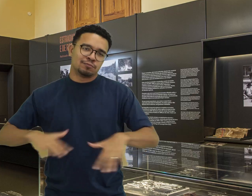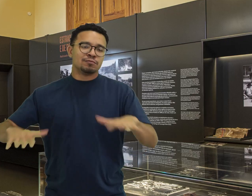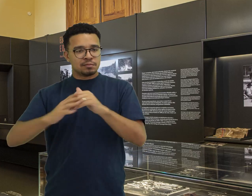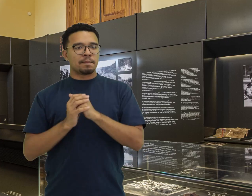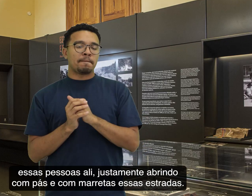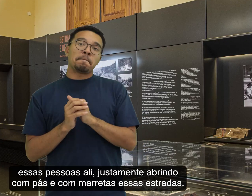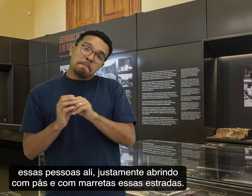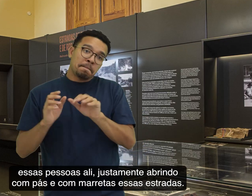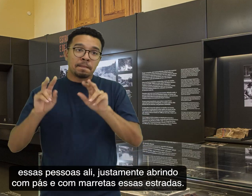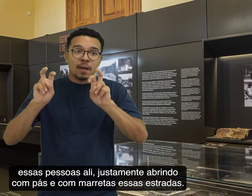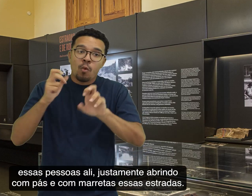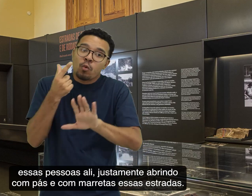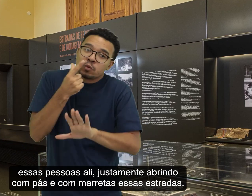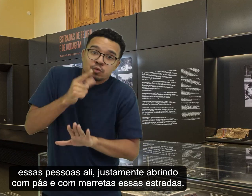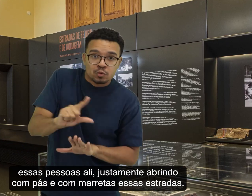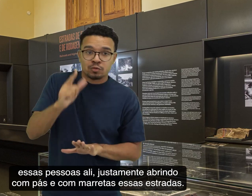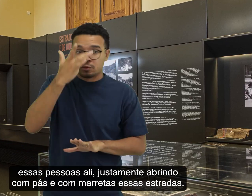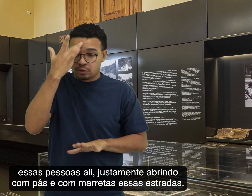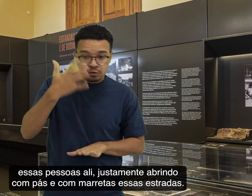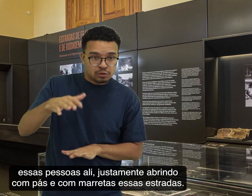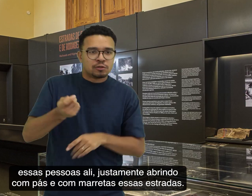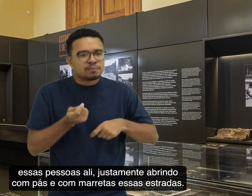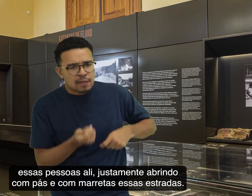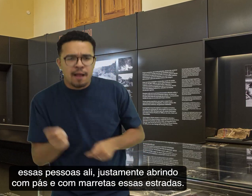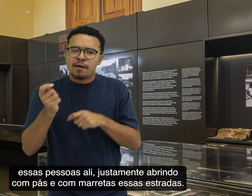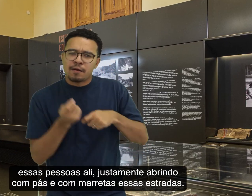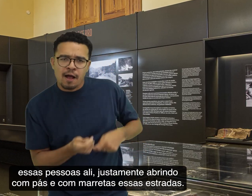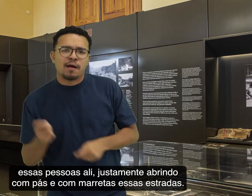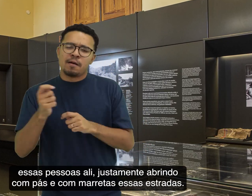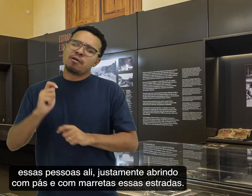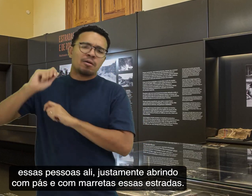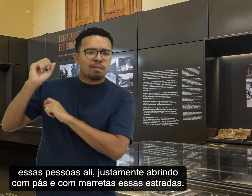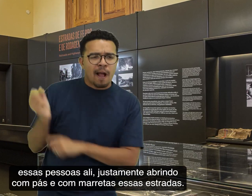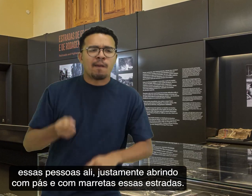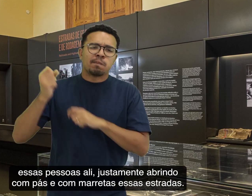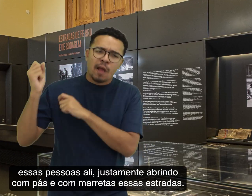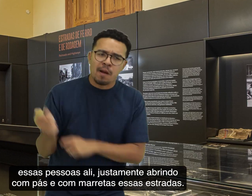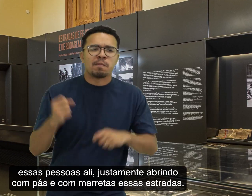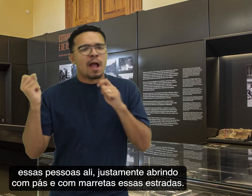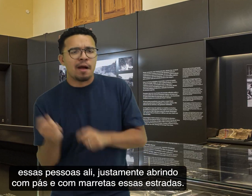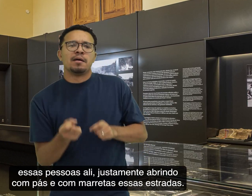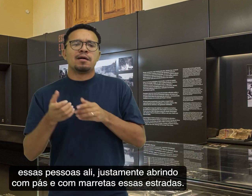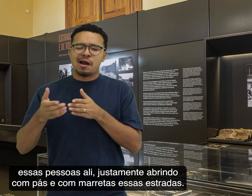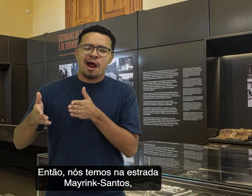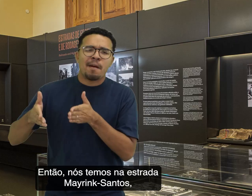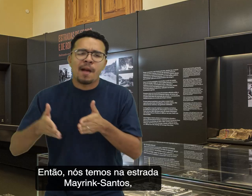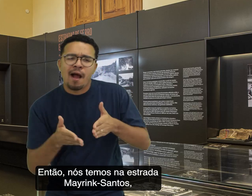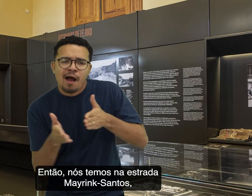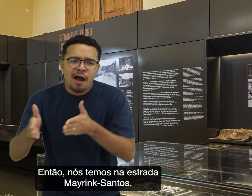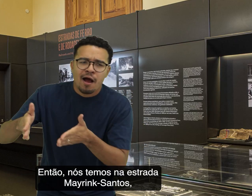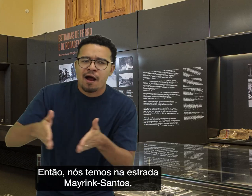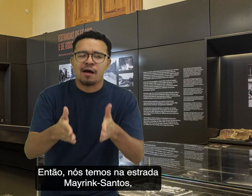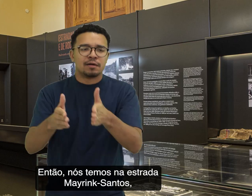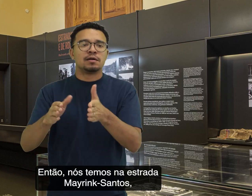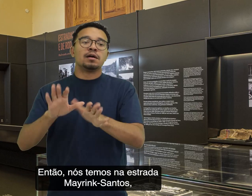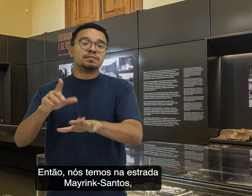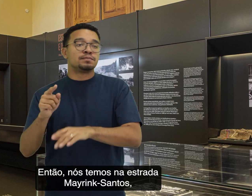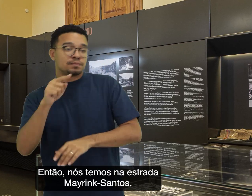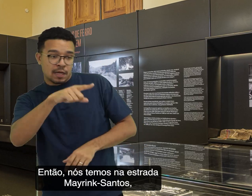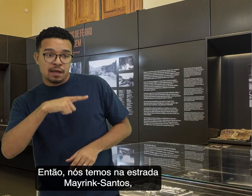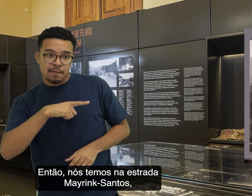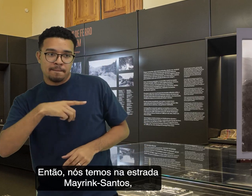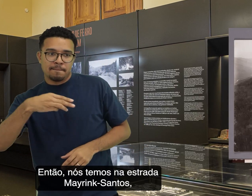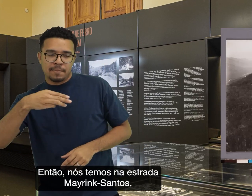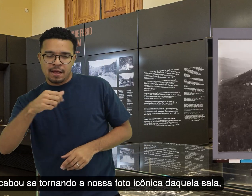ali justamente abrindo, né, com pás e com marretas essas estradas. Então nós